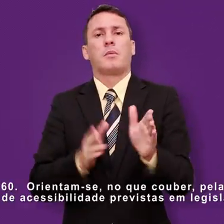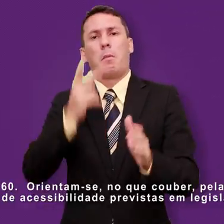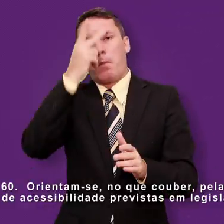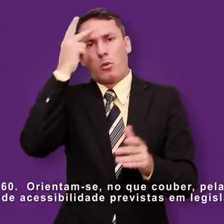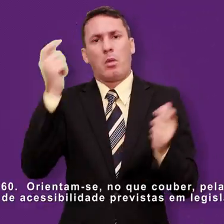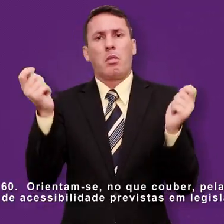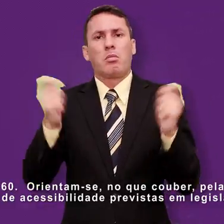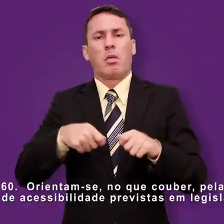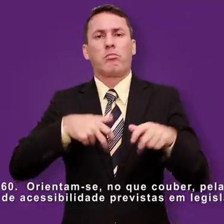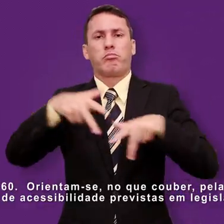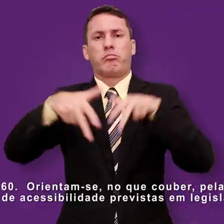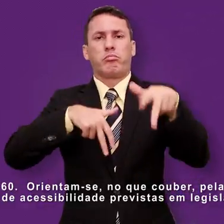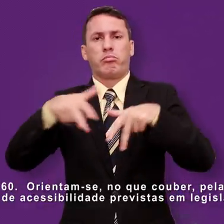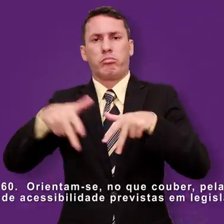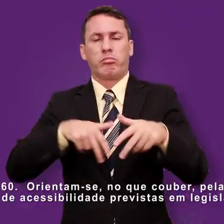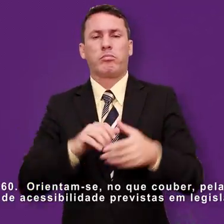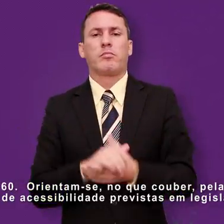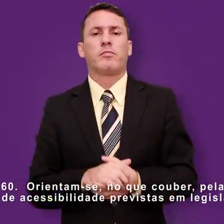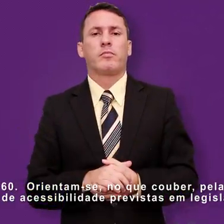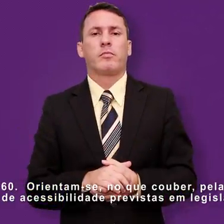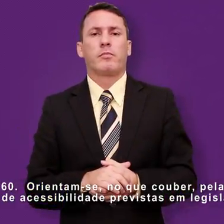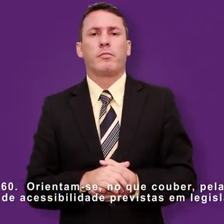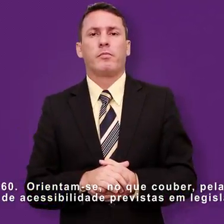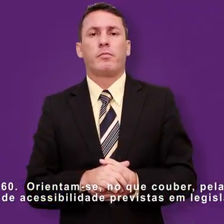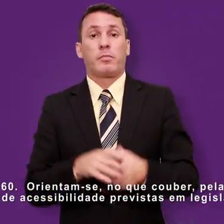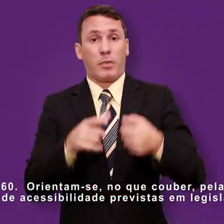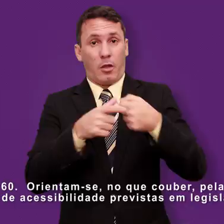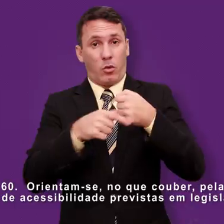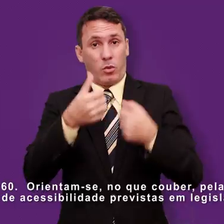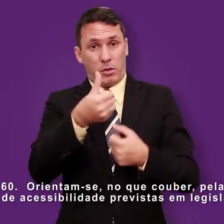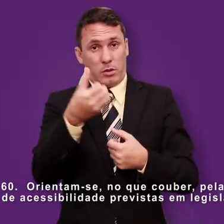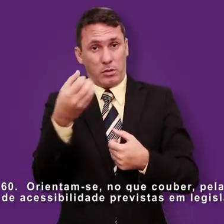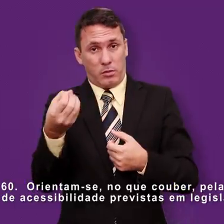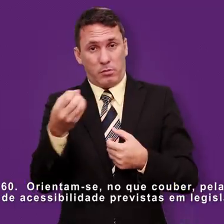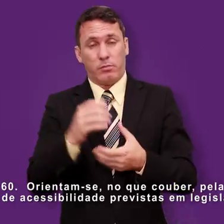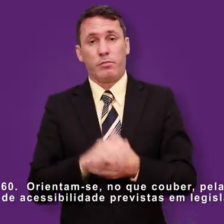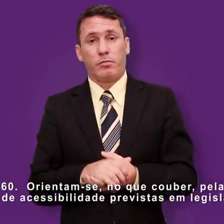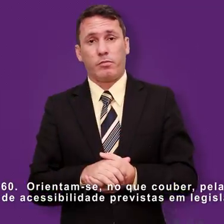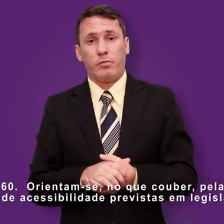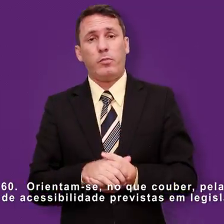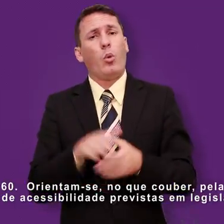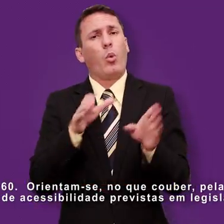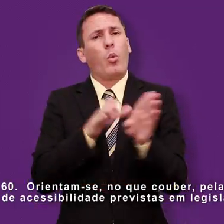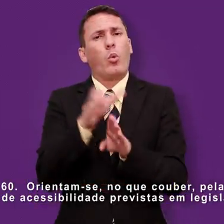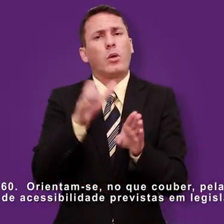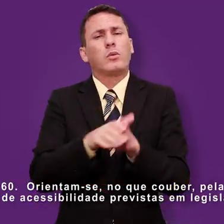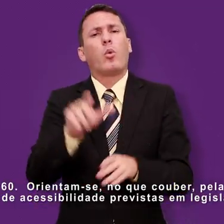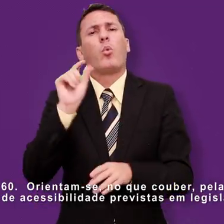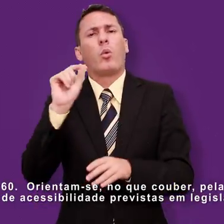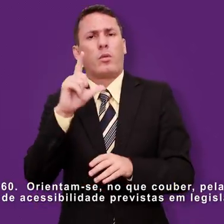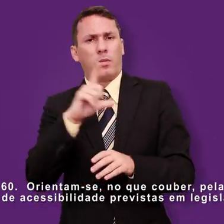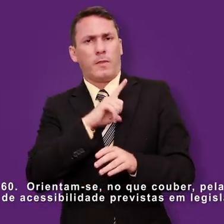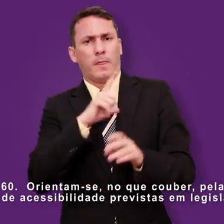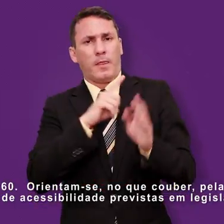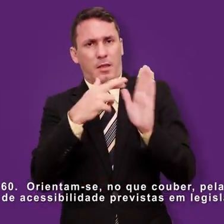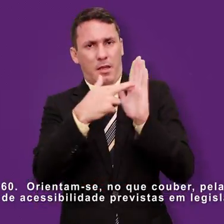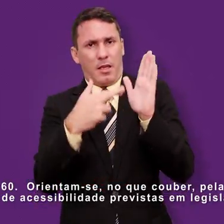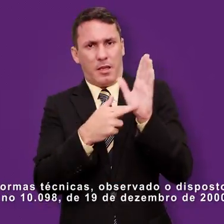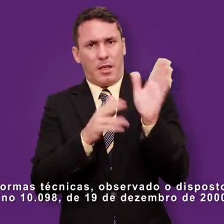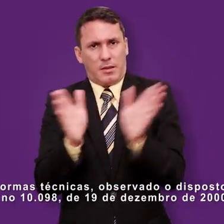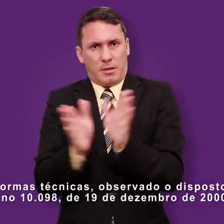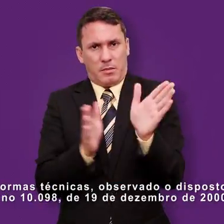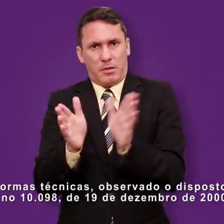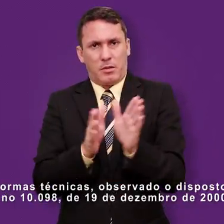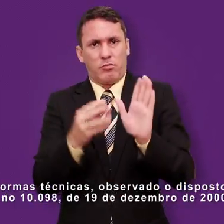execução. Artigo 60. Orientam-se, no que couber, pelas regras de acessibilidade previstas em